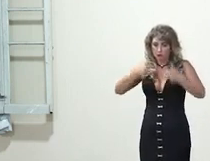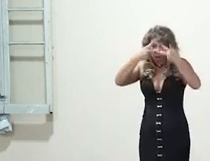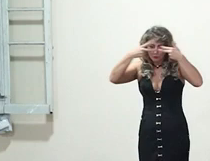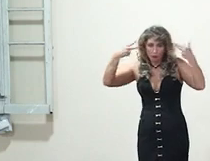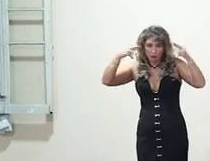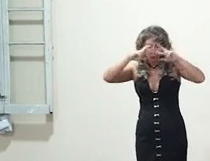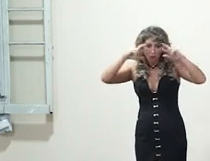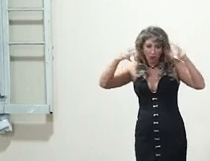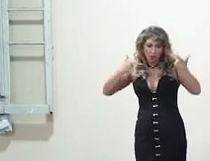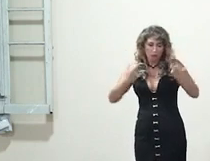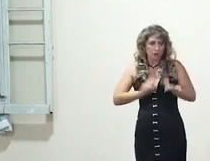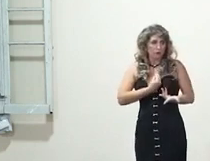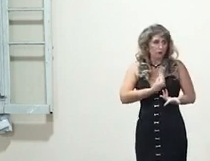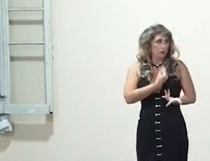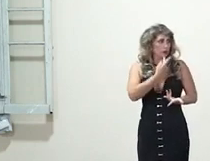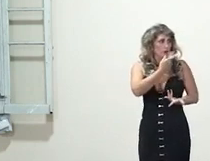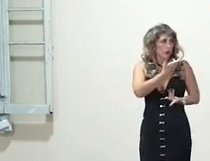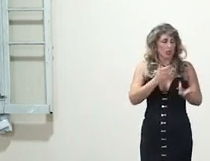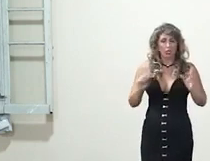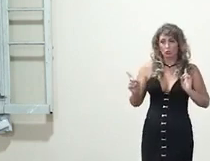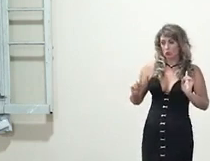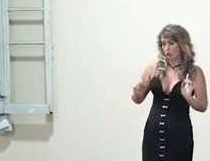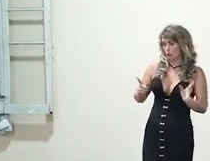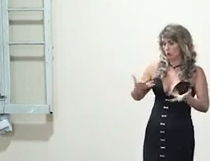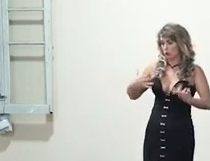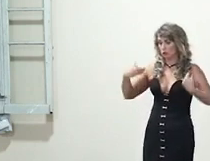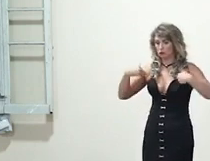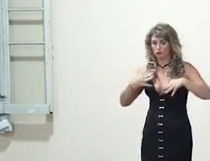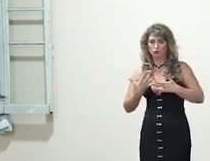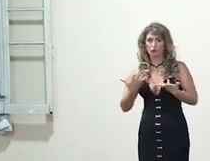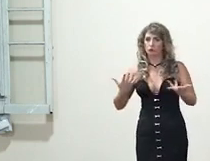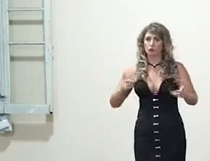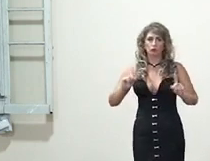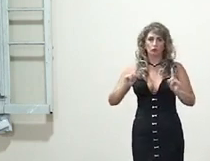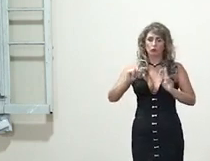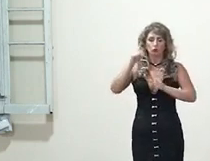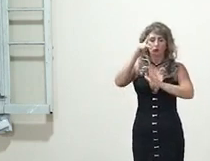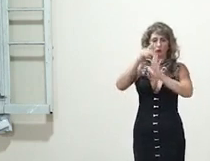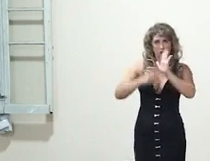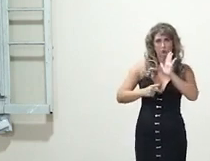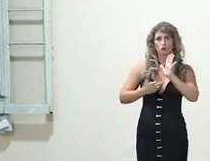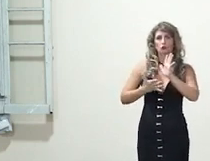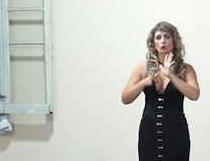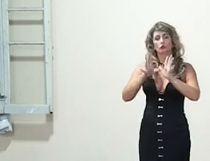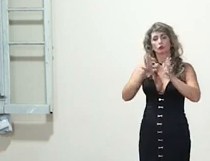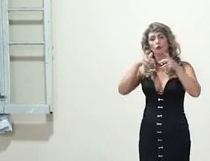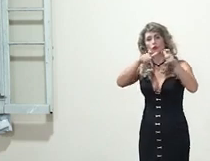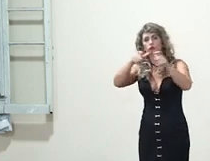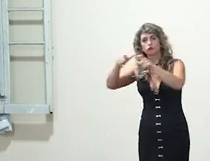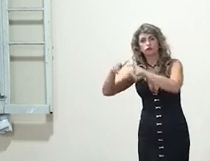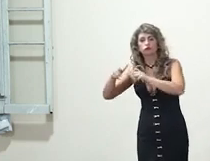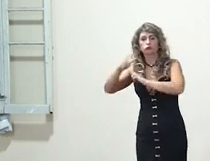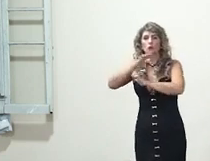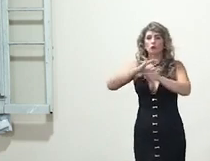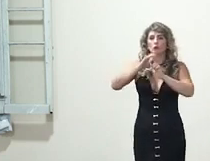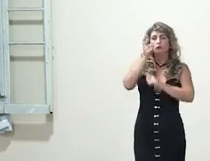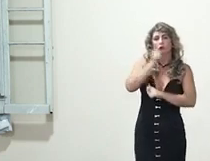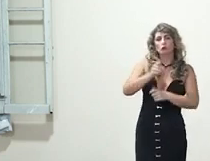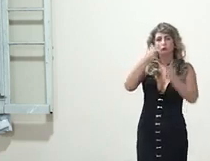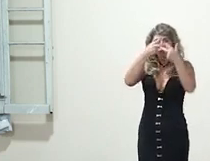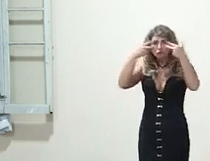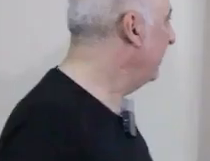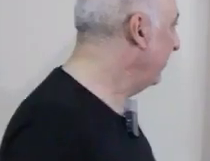minha vida. E o cara quer falar para mim, não, você tem que vestir a camisa da igreja. Não, a gente tem que ter projetos aonde o empresário vai ganhar